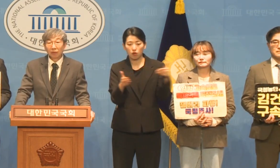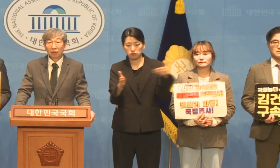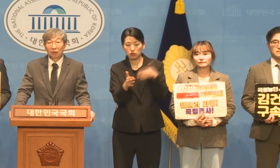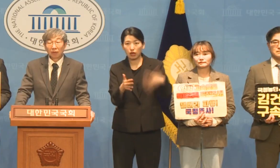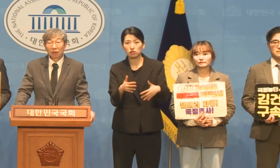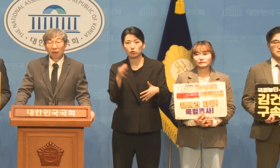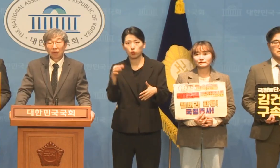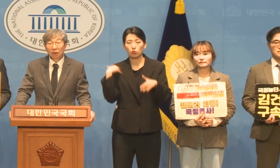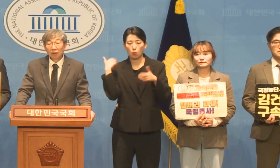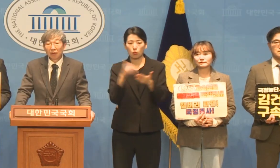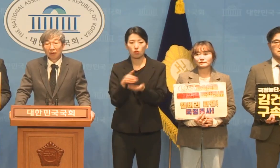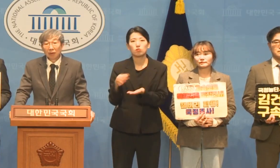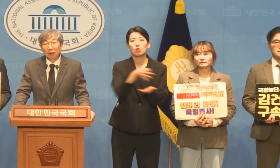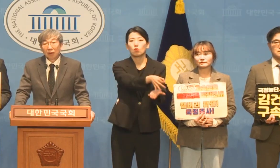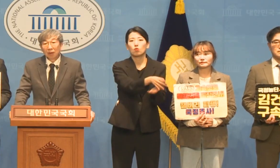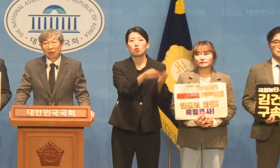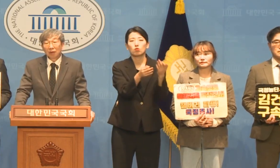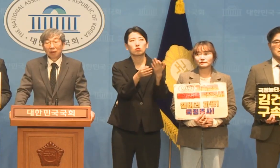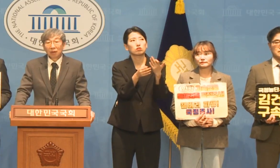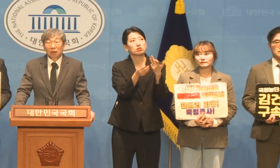국토부는